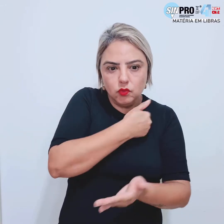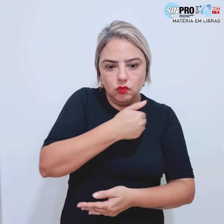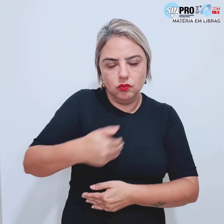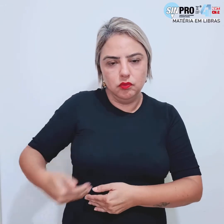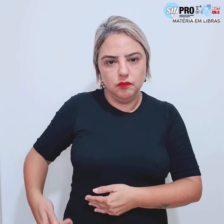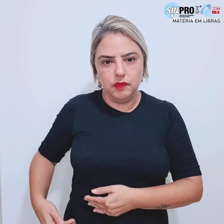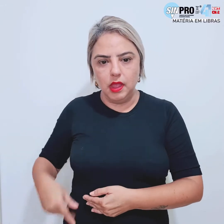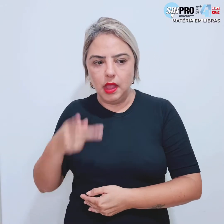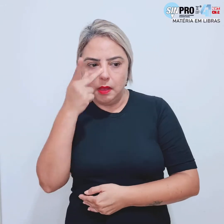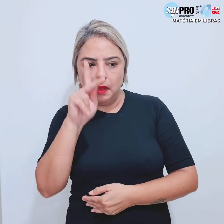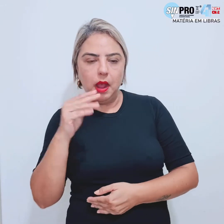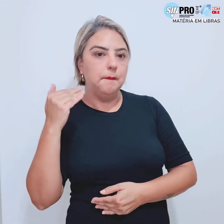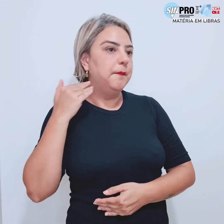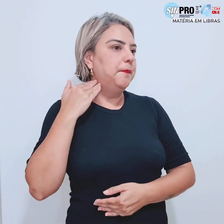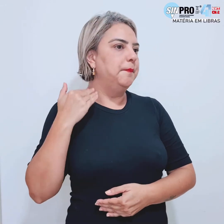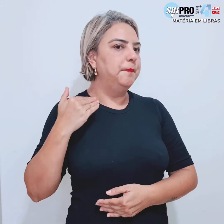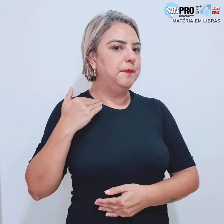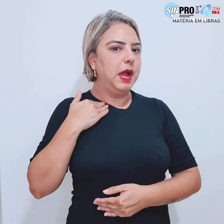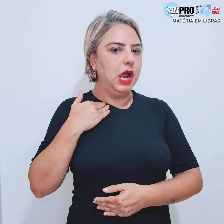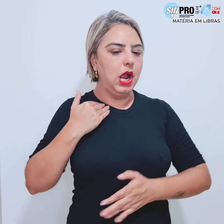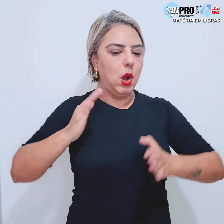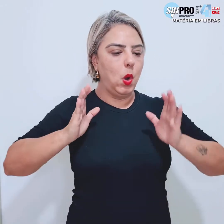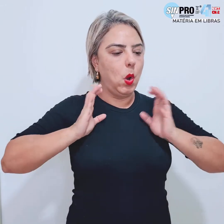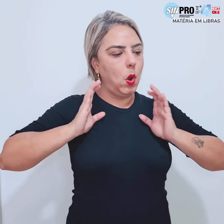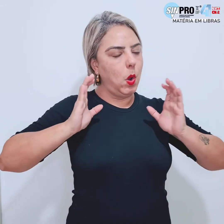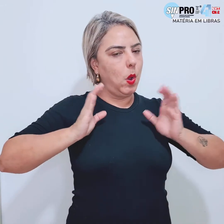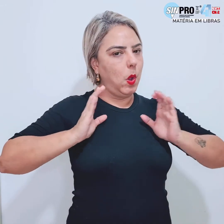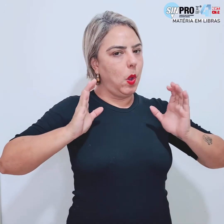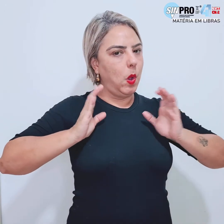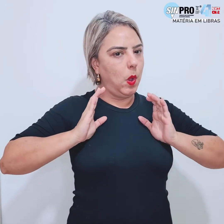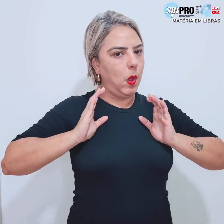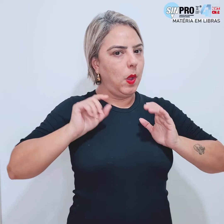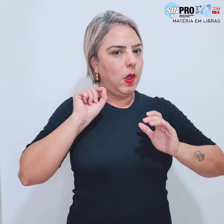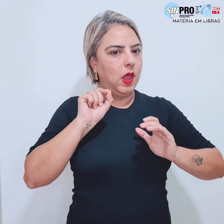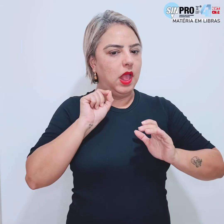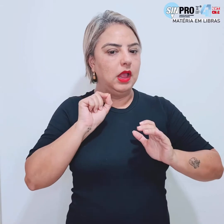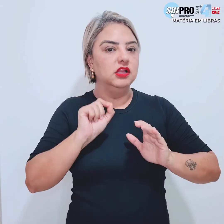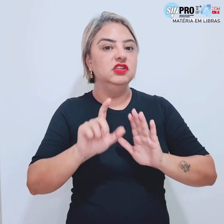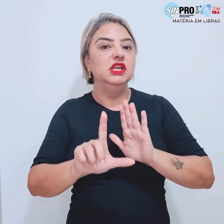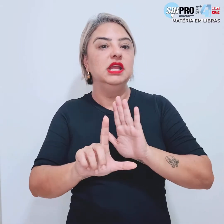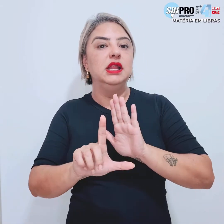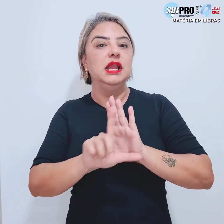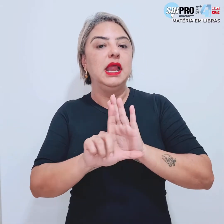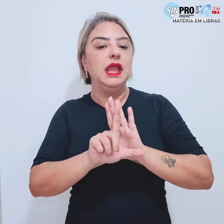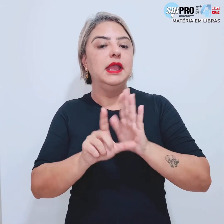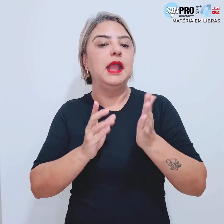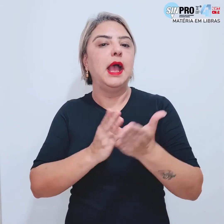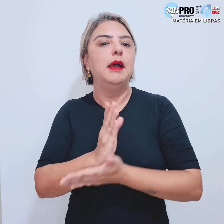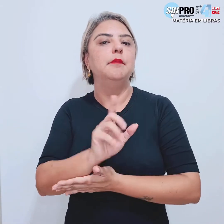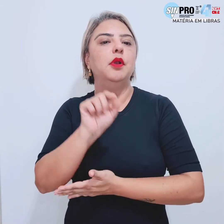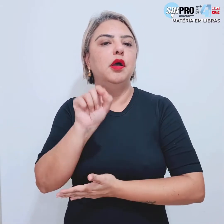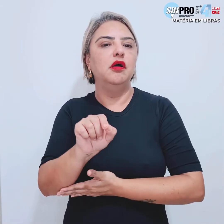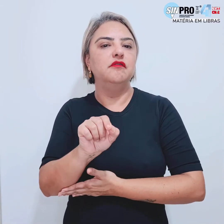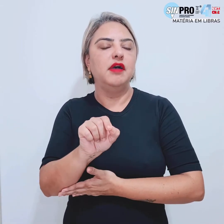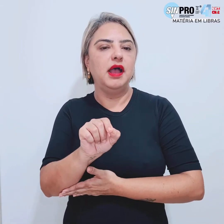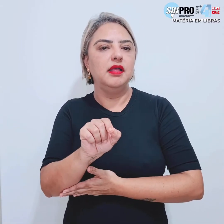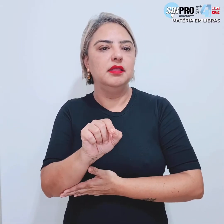Estado para bancos e banqueiros, por meio de leis aprovadas à revelia